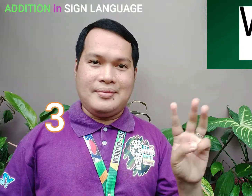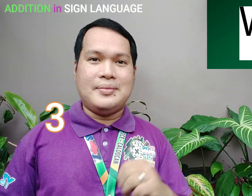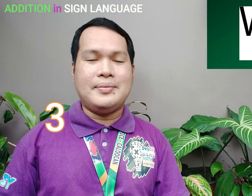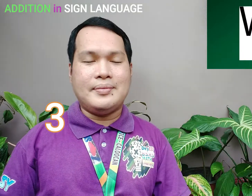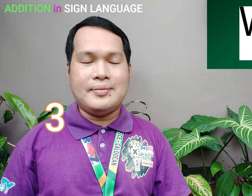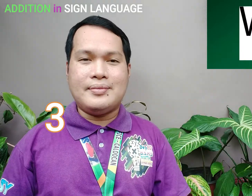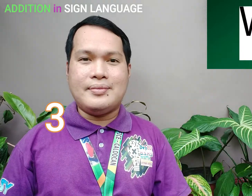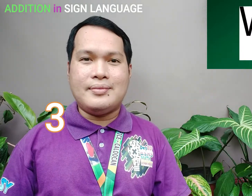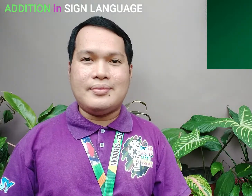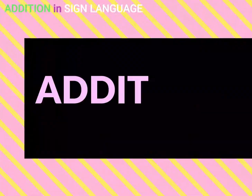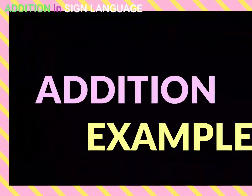W